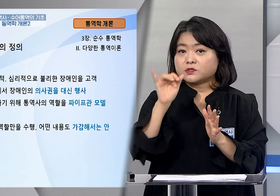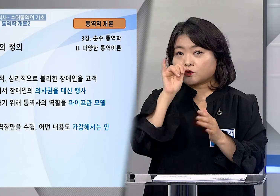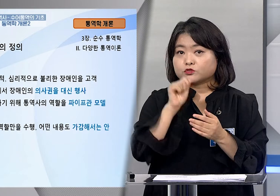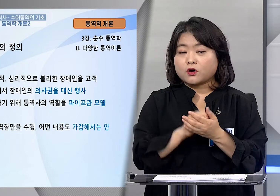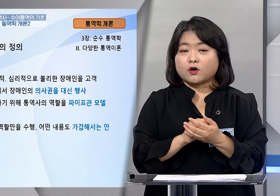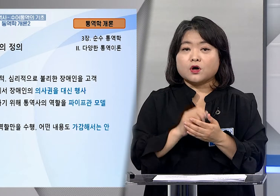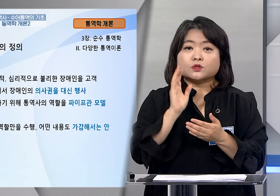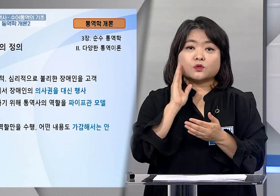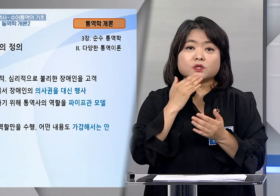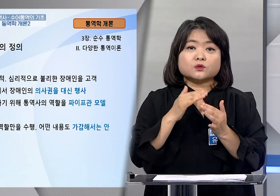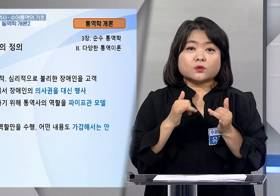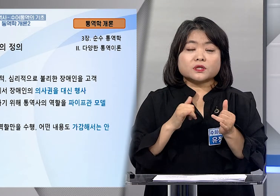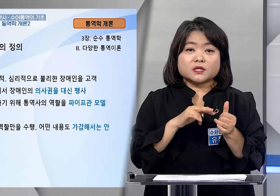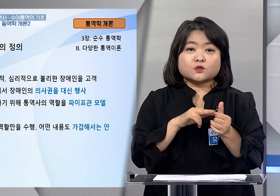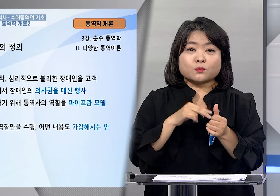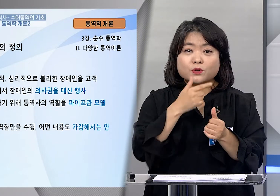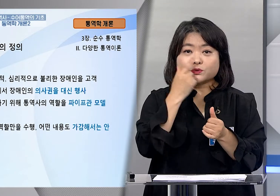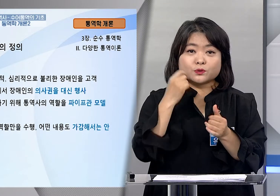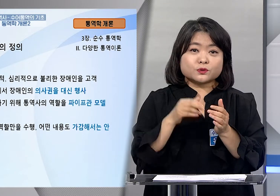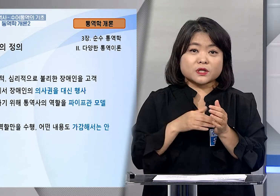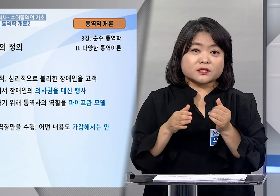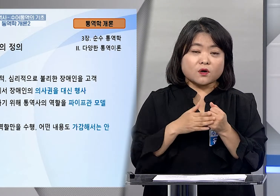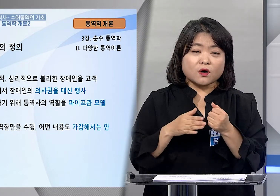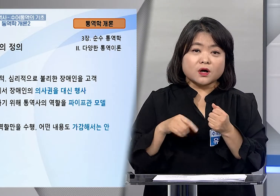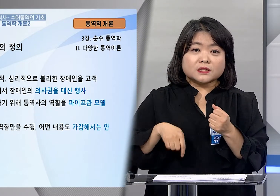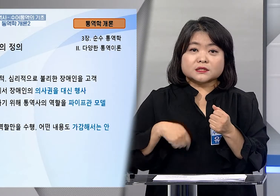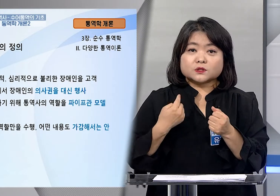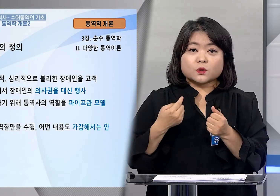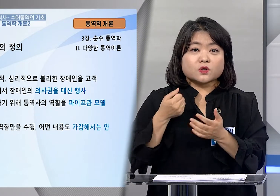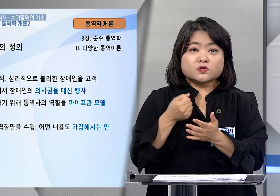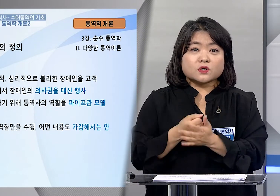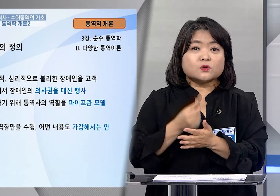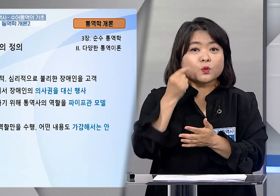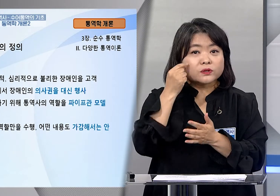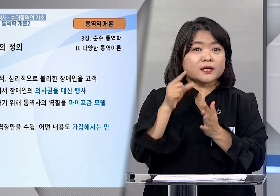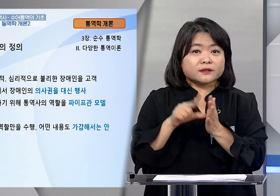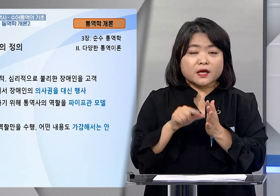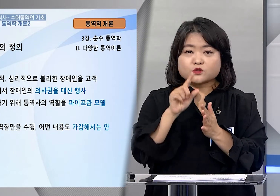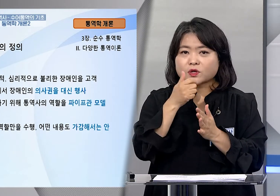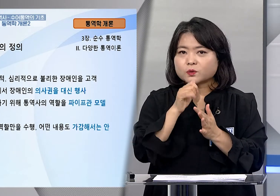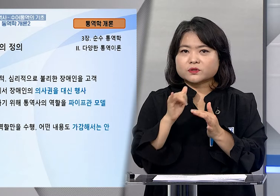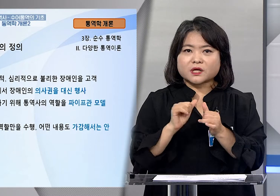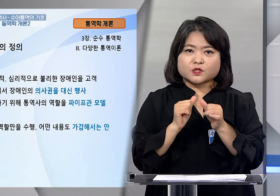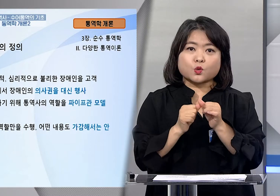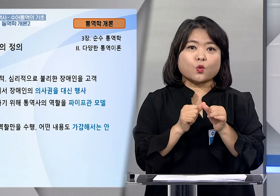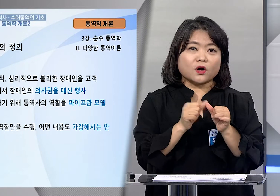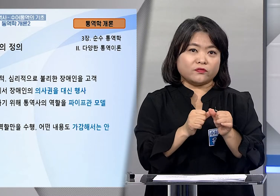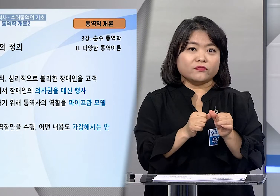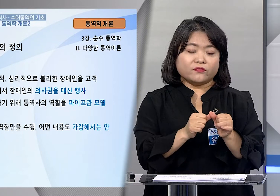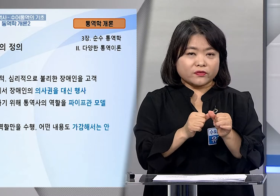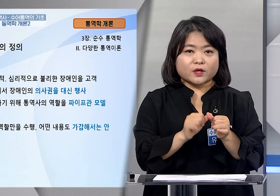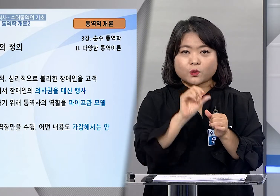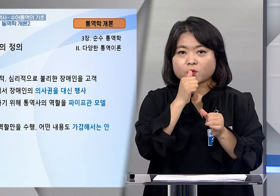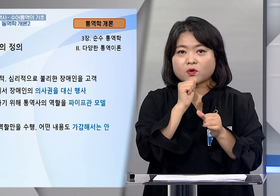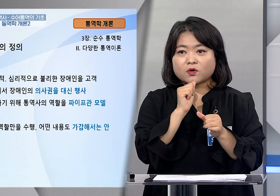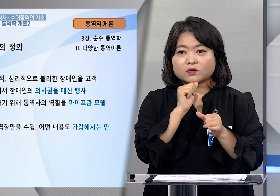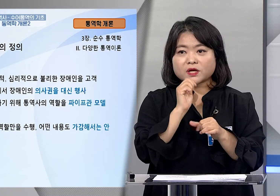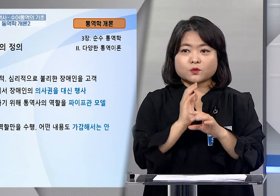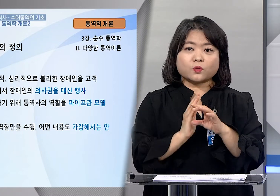있었고요. 또 이 농인이 정보의 부족으로 인해서 스스로 결정을 못할 때 수화 통역사의 조언, 통역의 도를